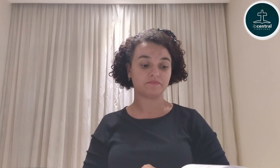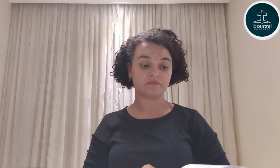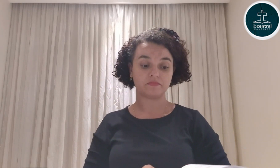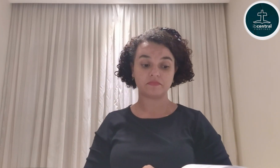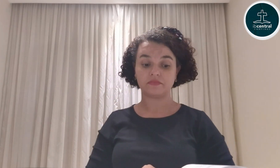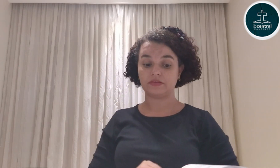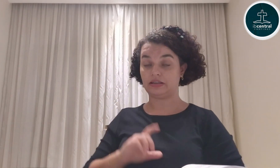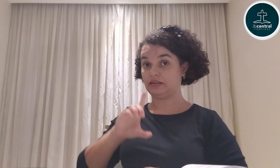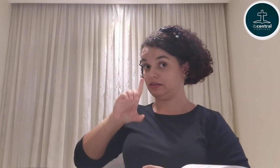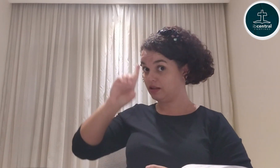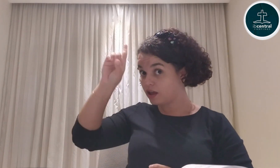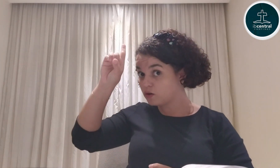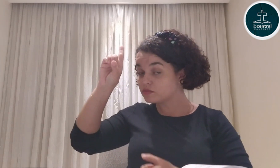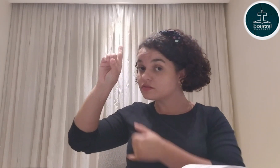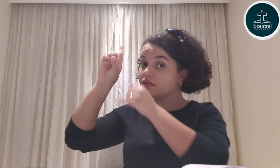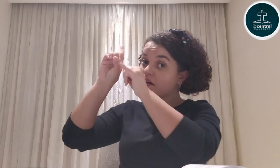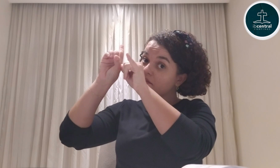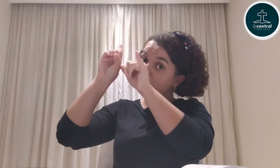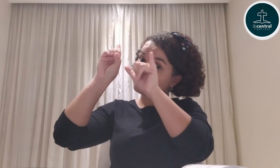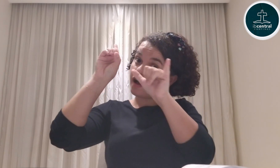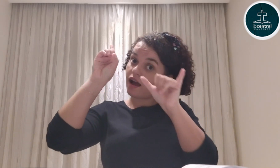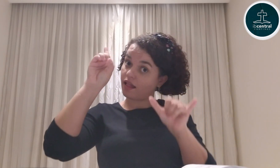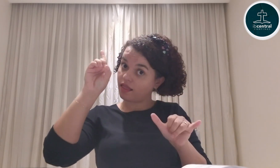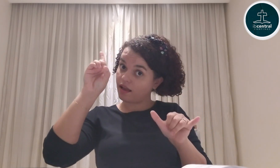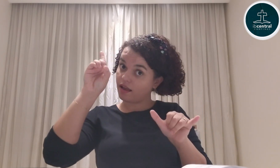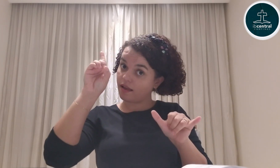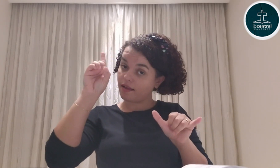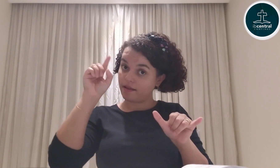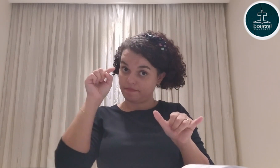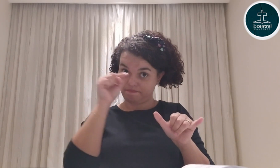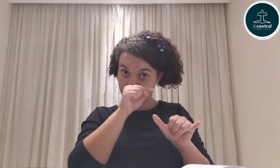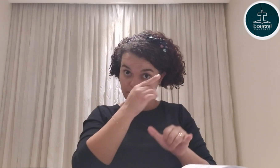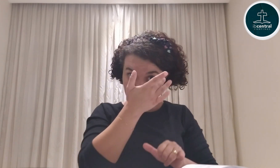Deus, e Deus salva, dá vida a essa pessoa.